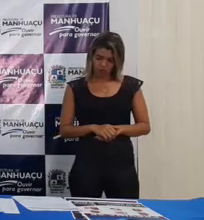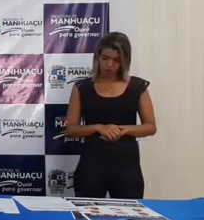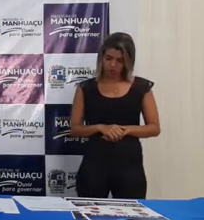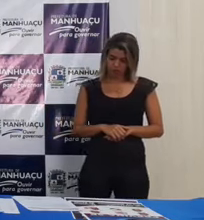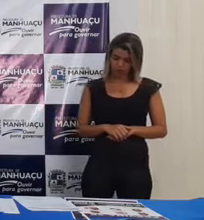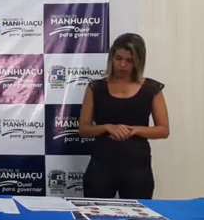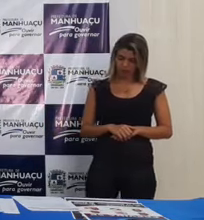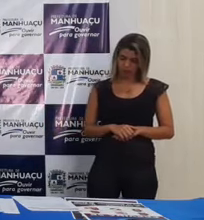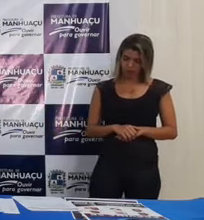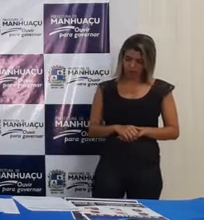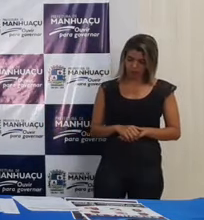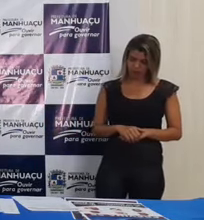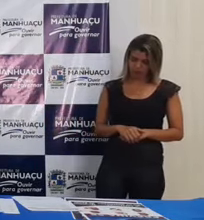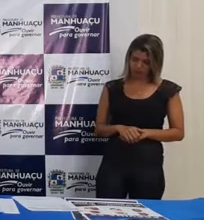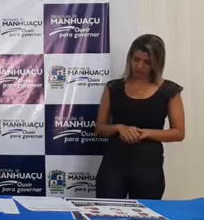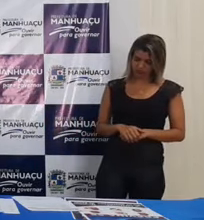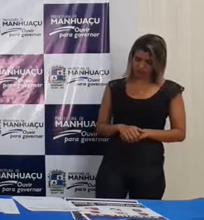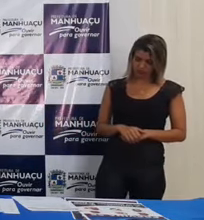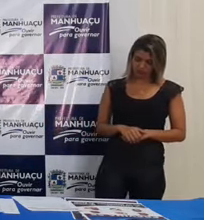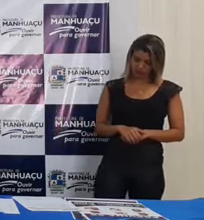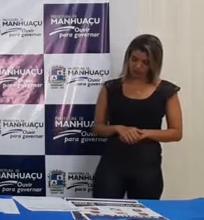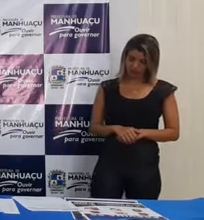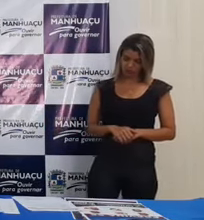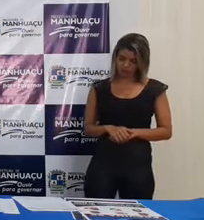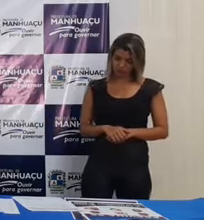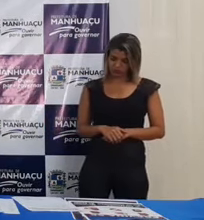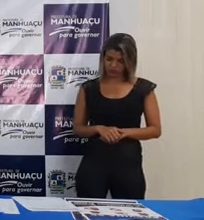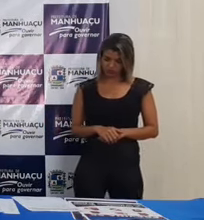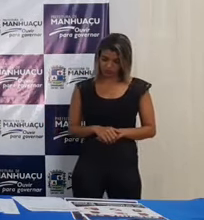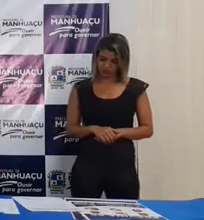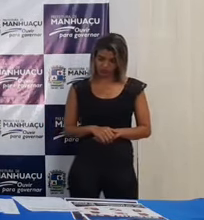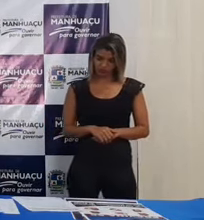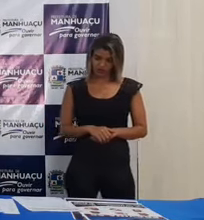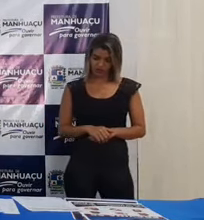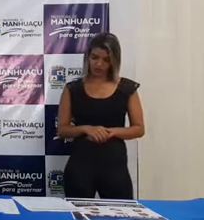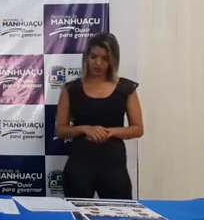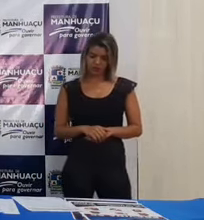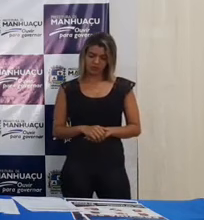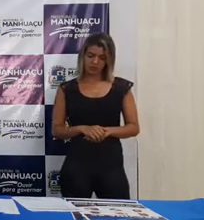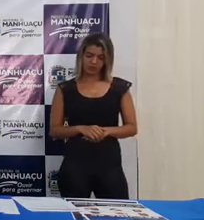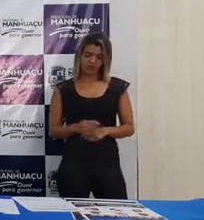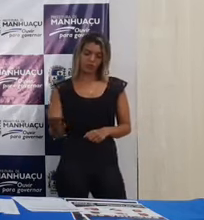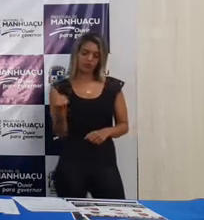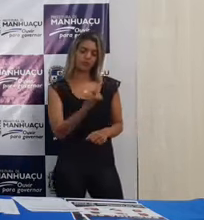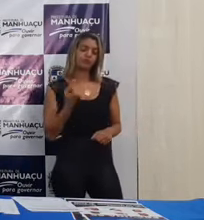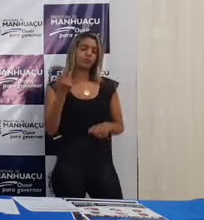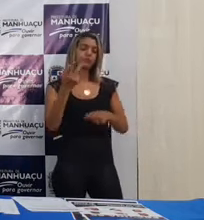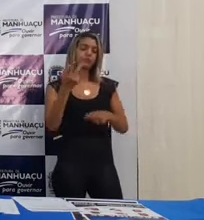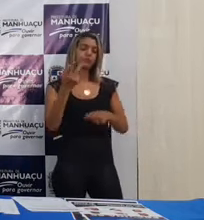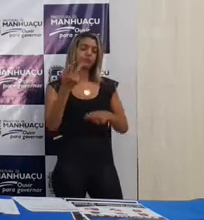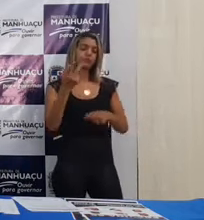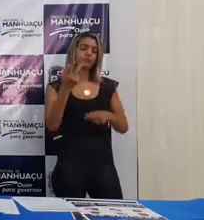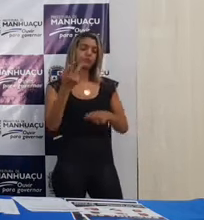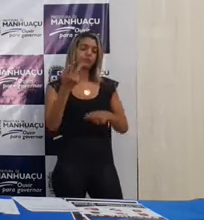outra secretaria, onde que foi. A discussão que tivemos, a base da